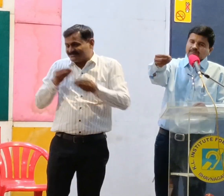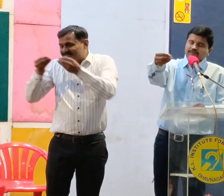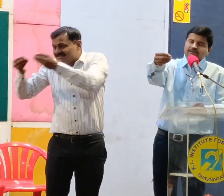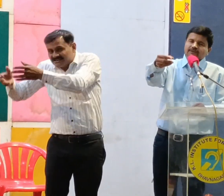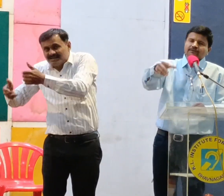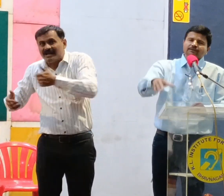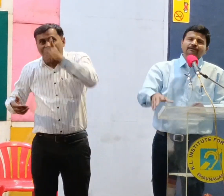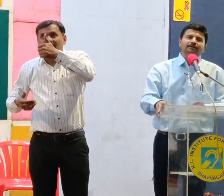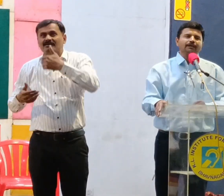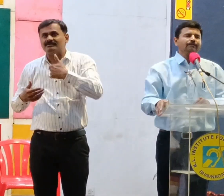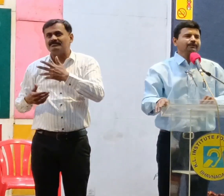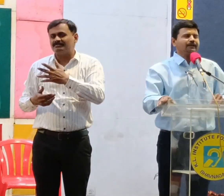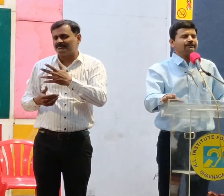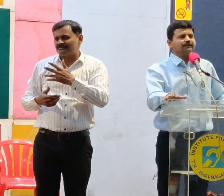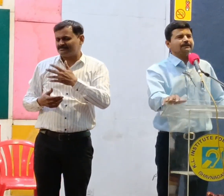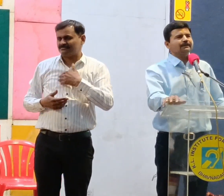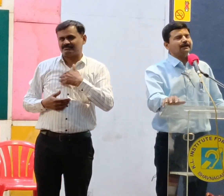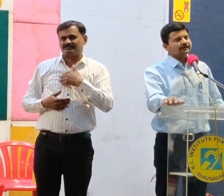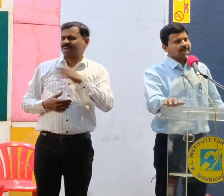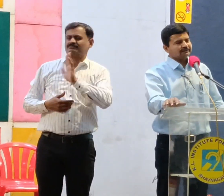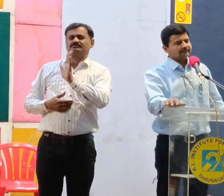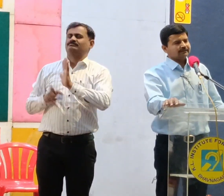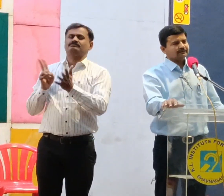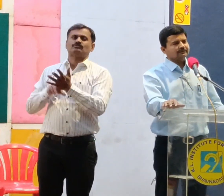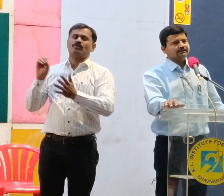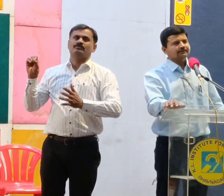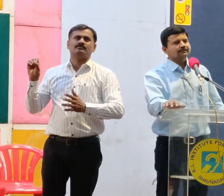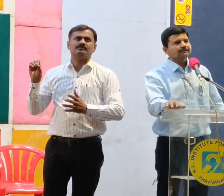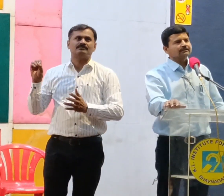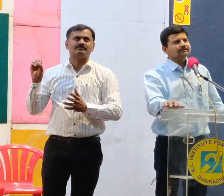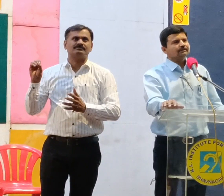પાછી આપી છે એમ કહે છે કે ના